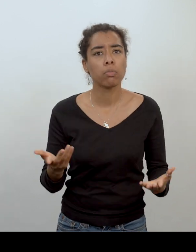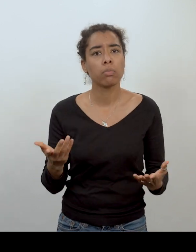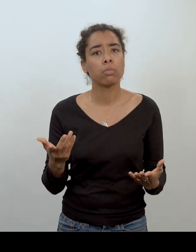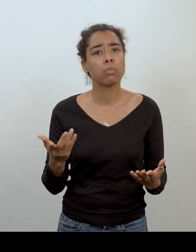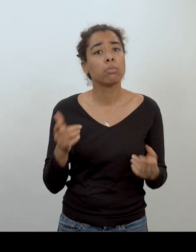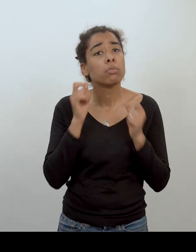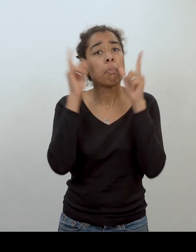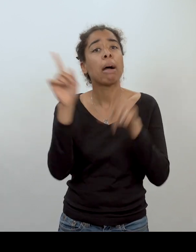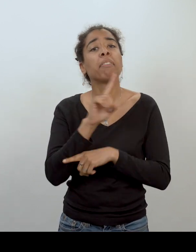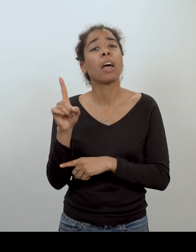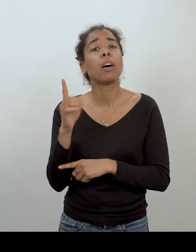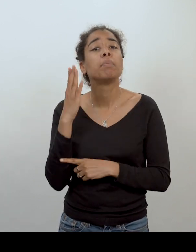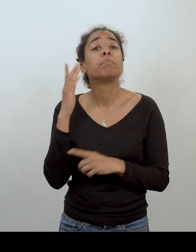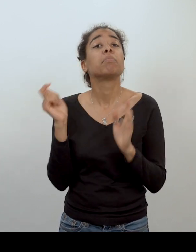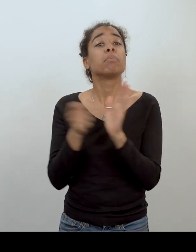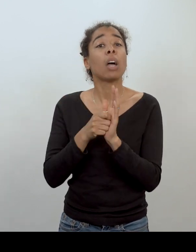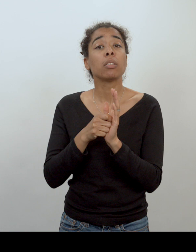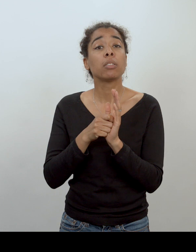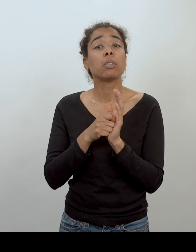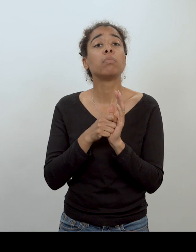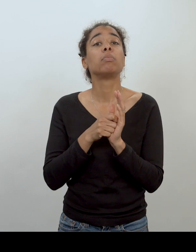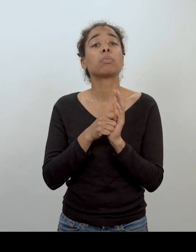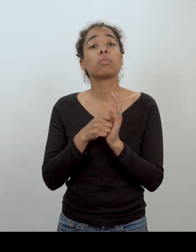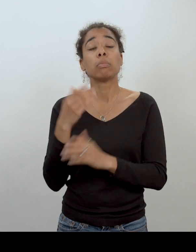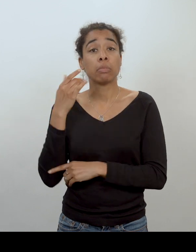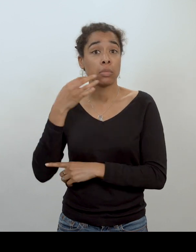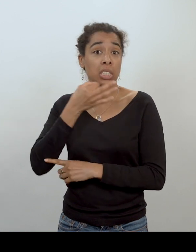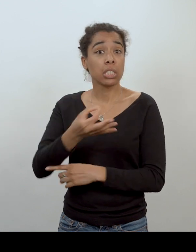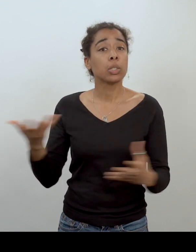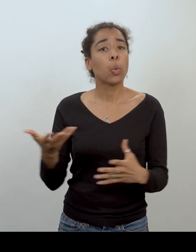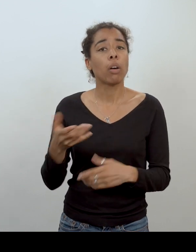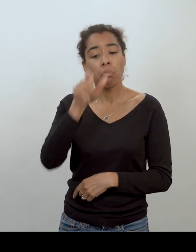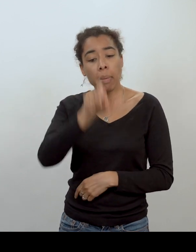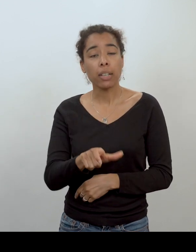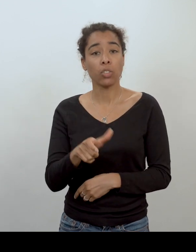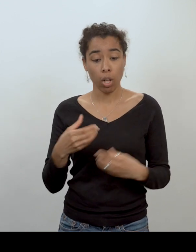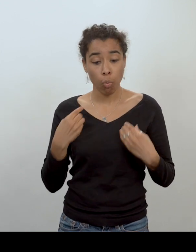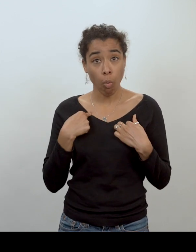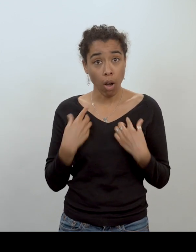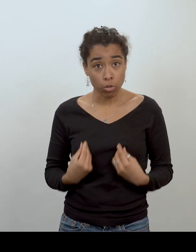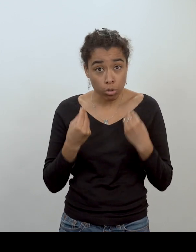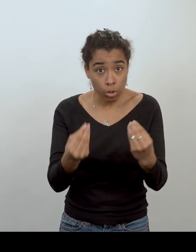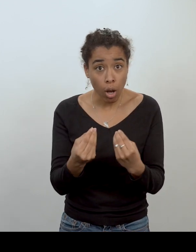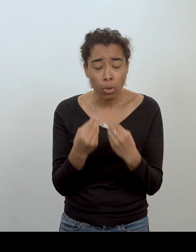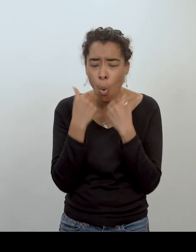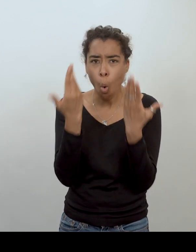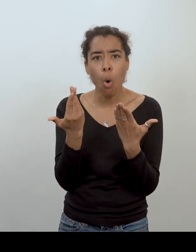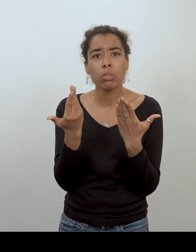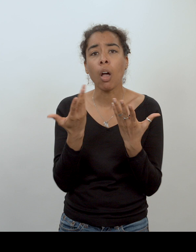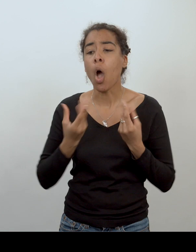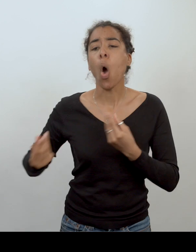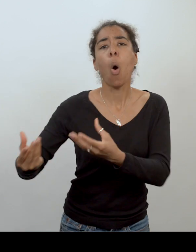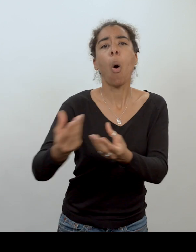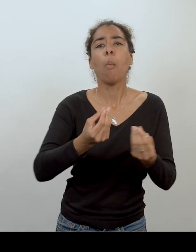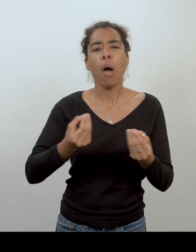cause de toi, ne t'étonne pas qu'un jour tu l'entendras dire « Car quiconque aura honte de moi et de mes paroles